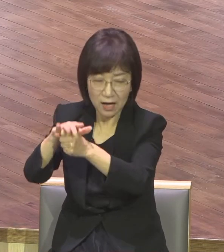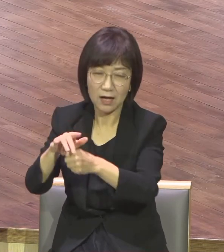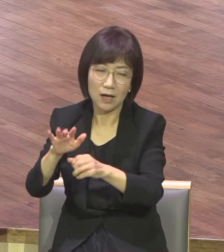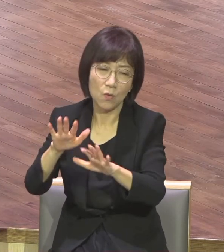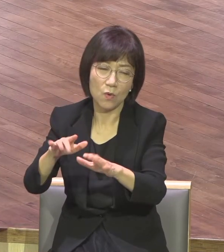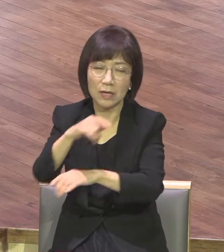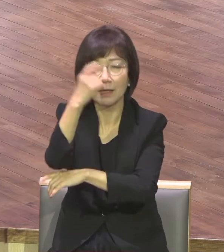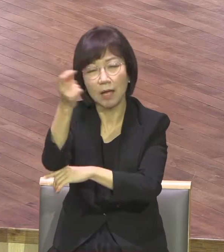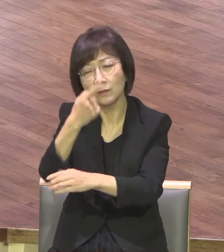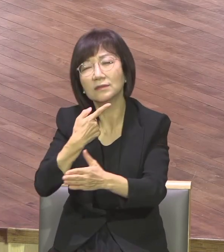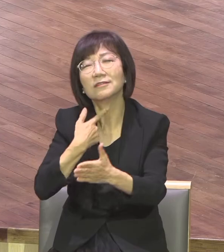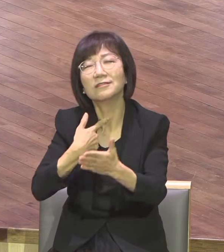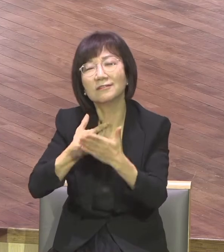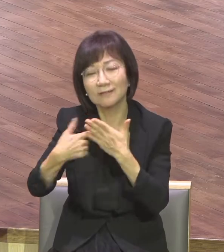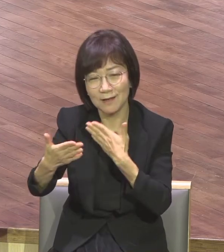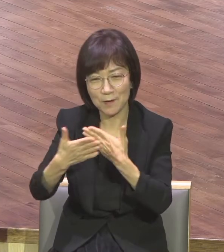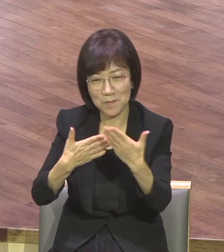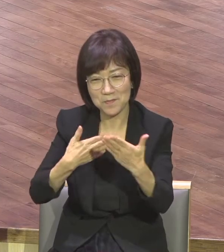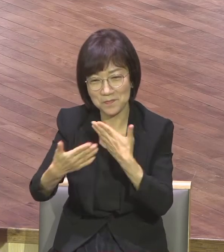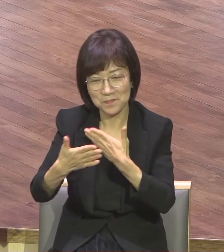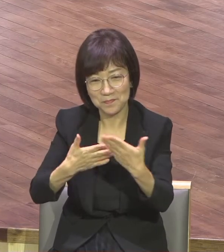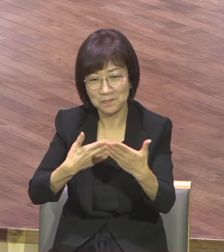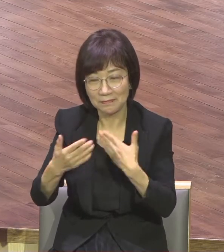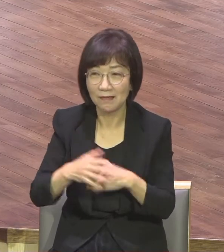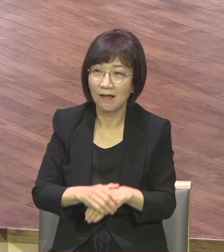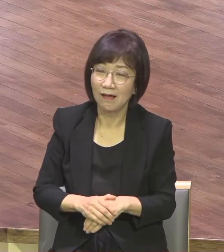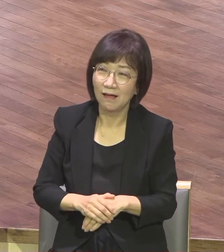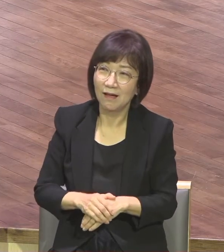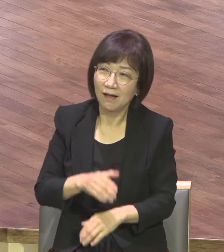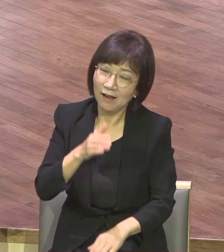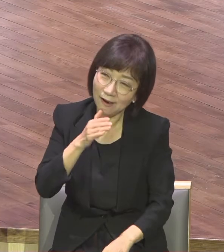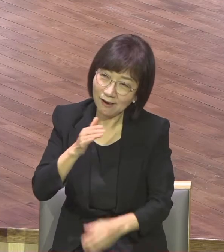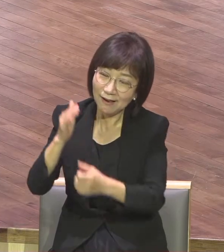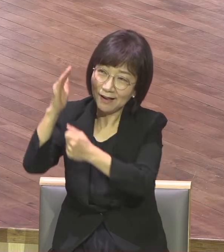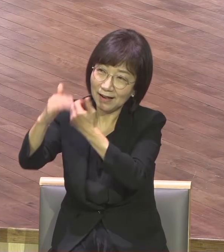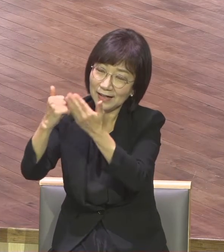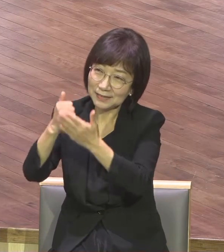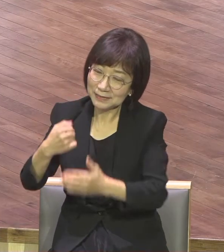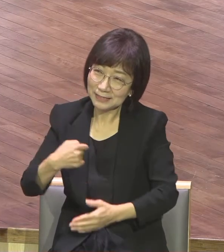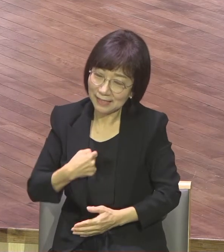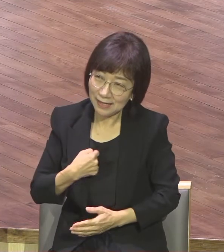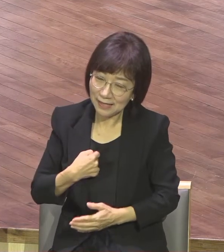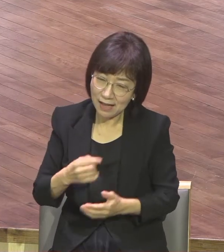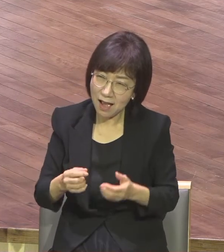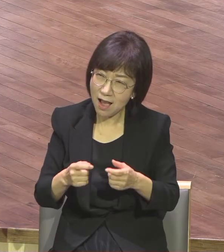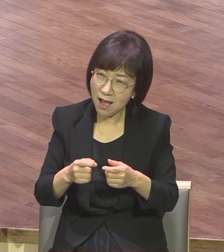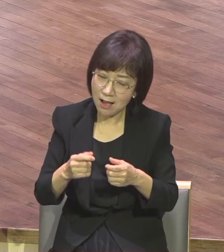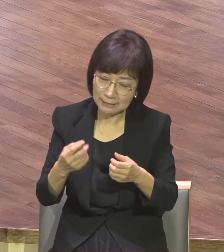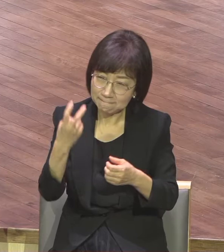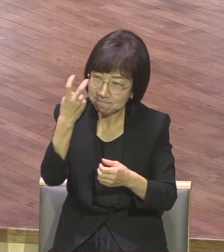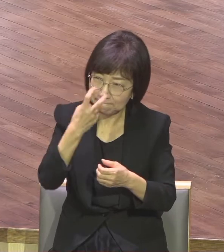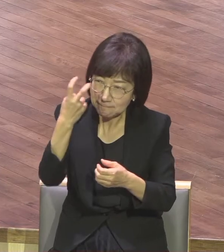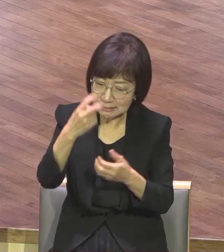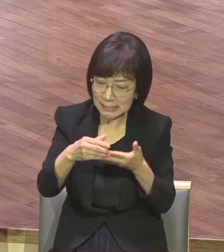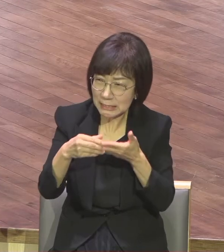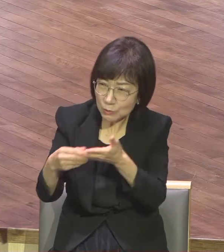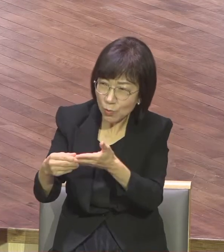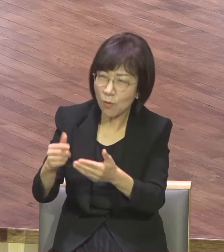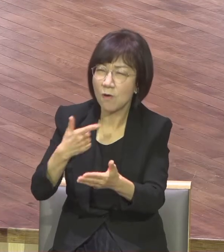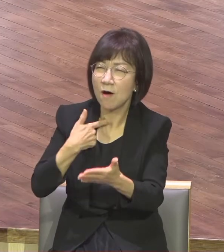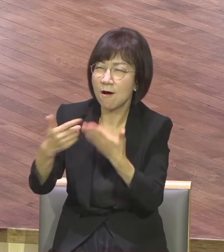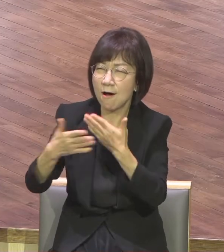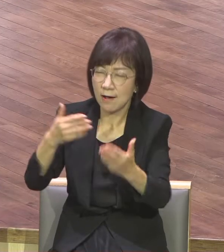이거 하나님이 너무 체험되어지고 하나님이 너무 세밀하게 구체적으로 인도해 주시니까